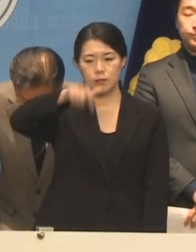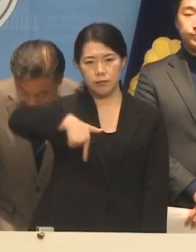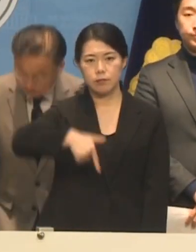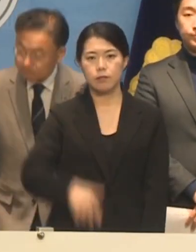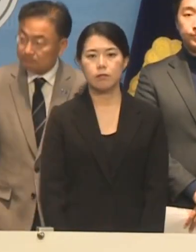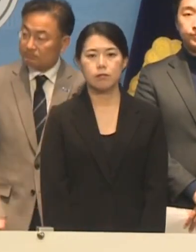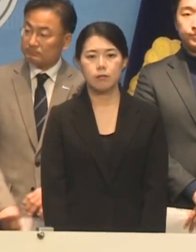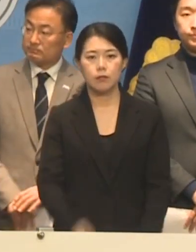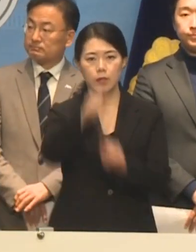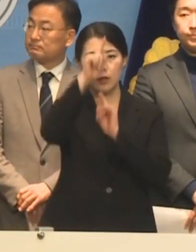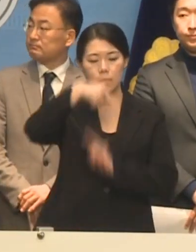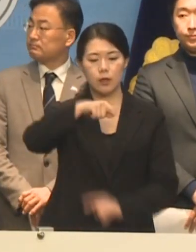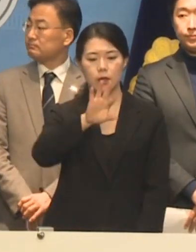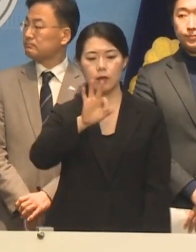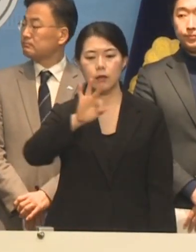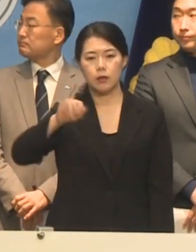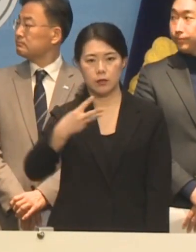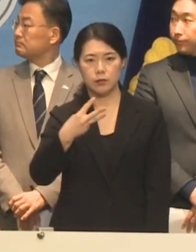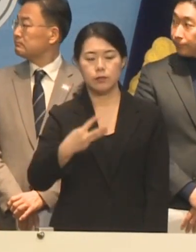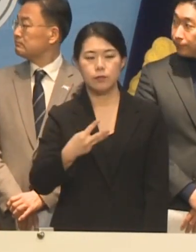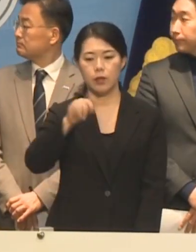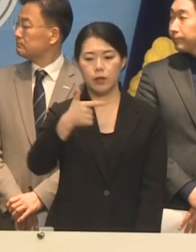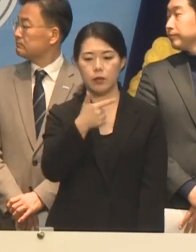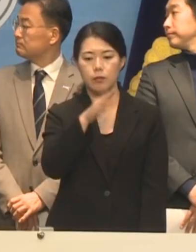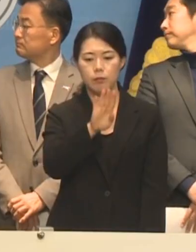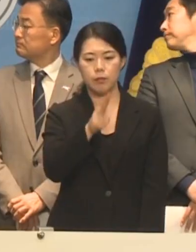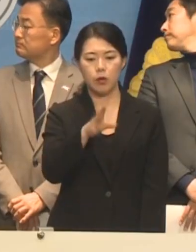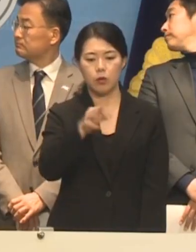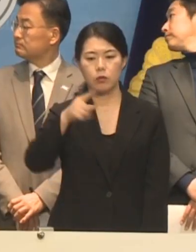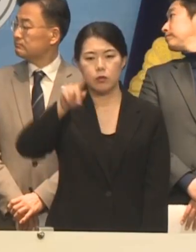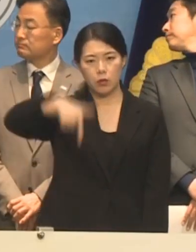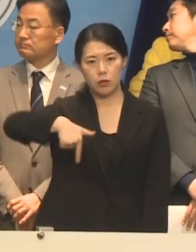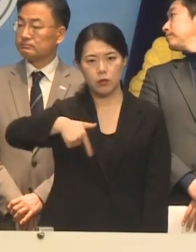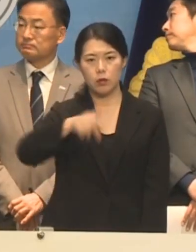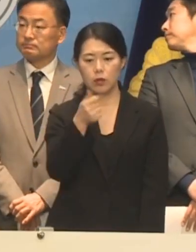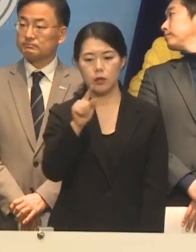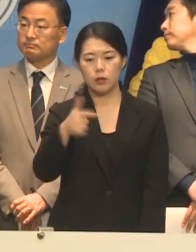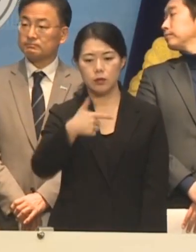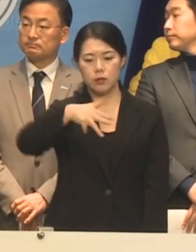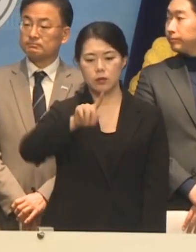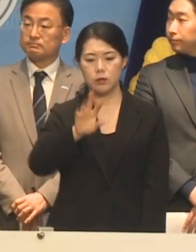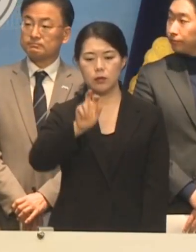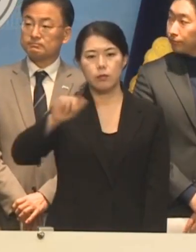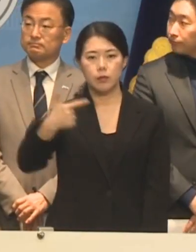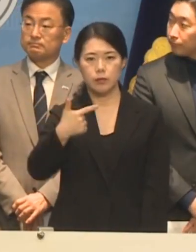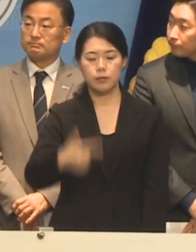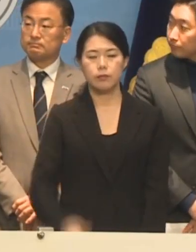오셨습니다. 이강일 의원님 오셨습니다. 민병 오셨습니다. 한창민 의원님 오셨습니다.